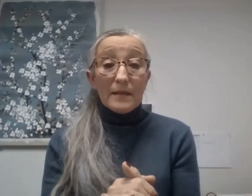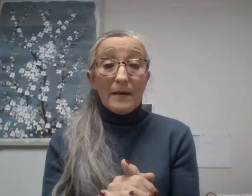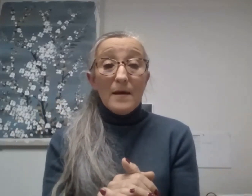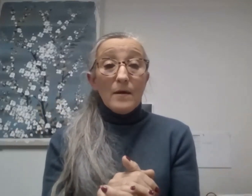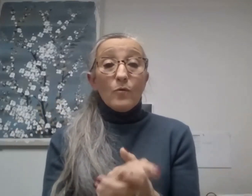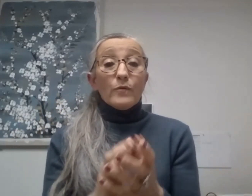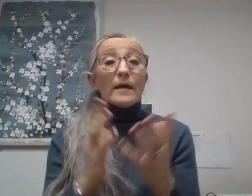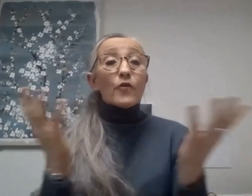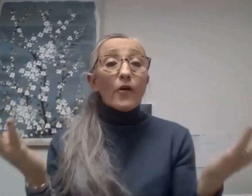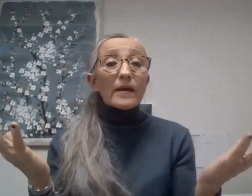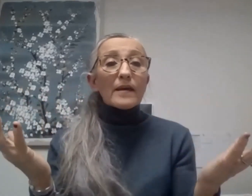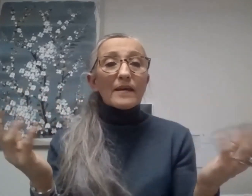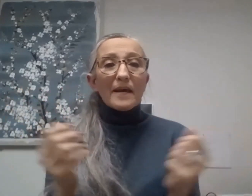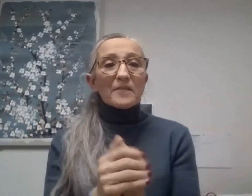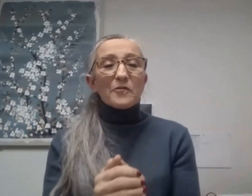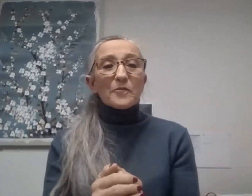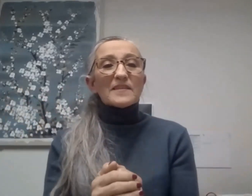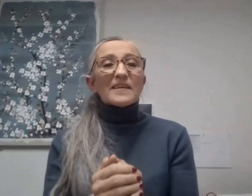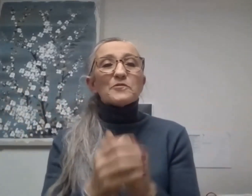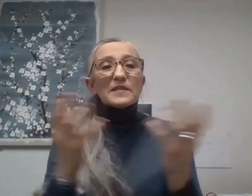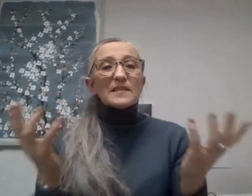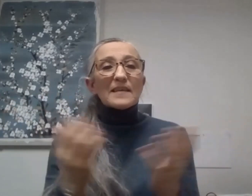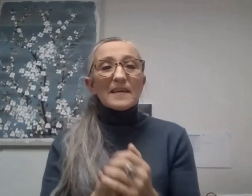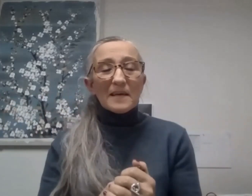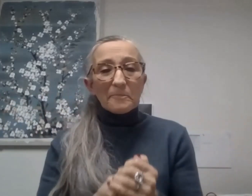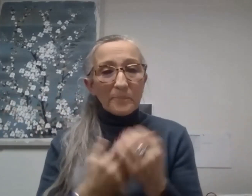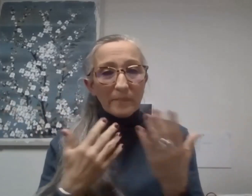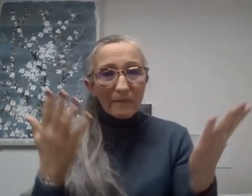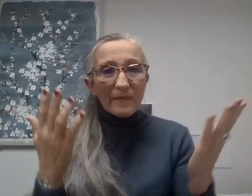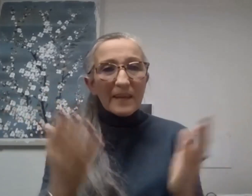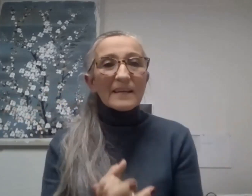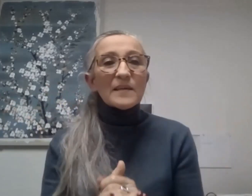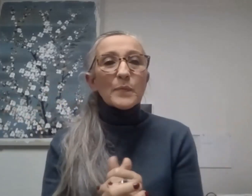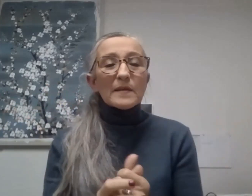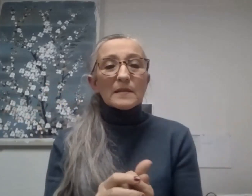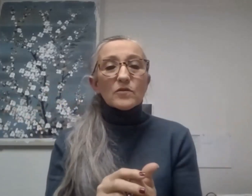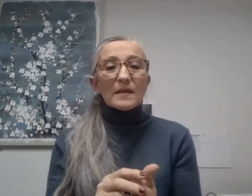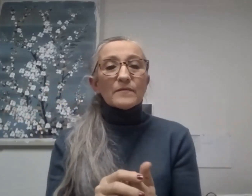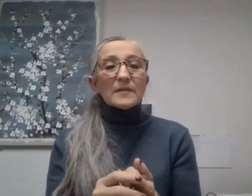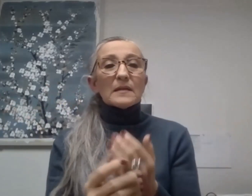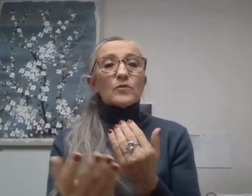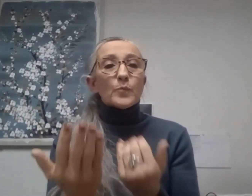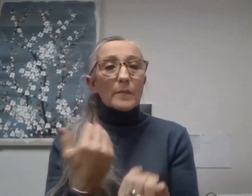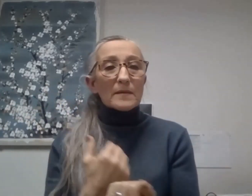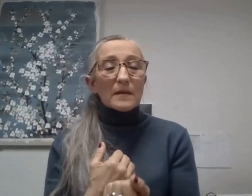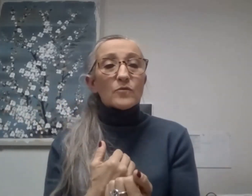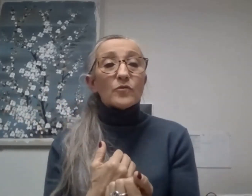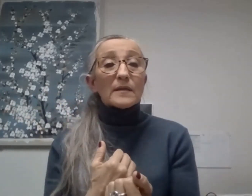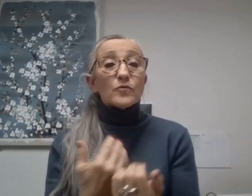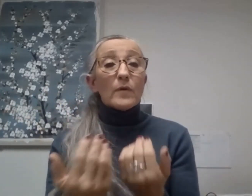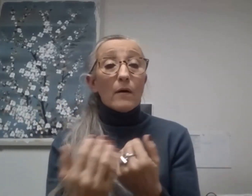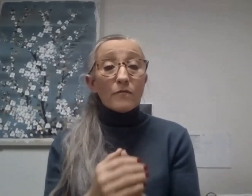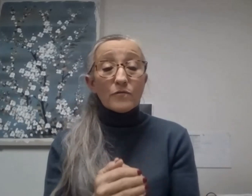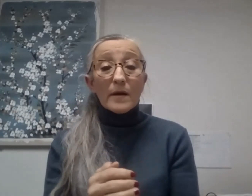Fondation Voltaire, on adorerait être très outillé et être équipé d'intelligence artificielle qui nous permettrait